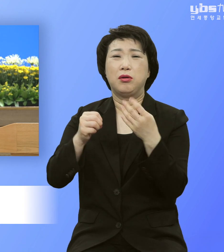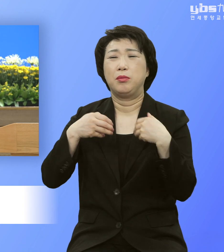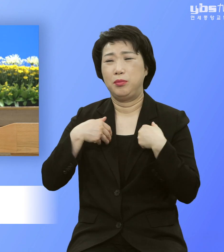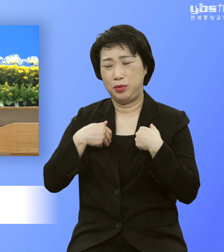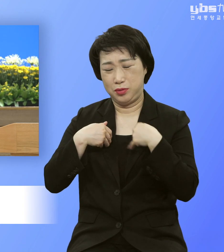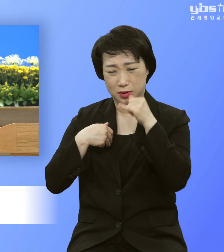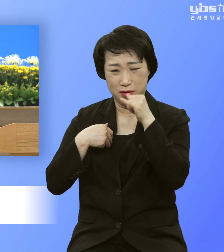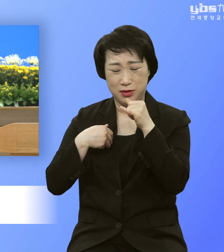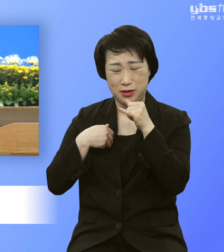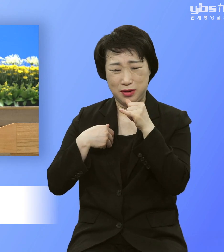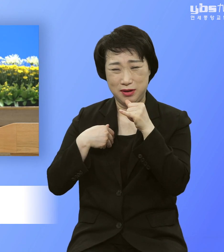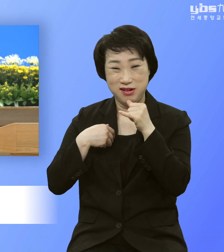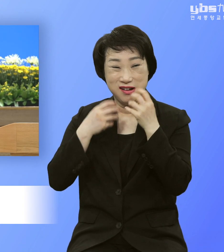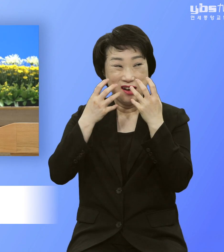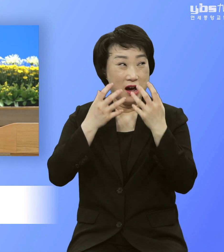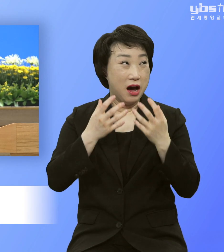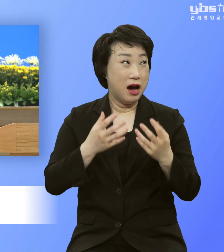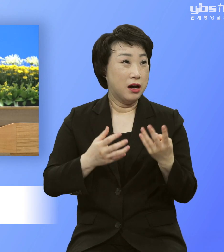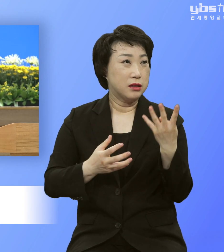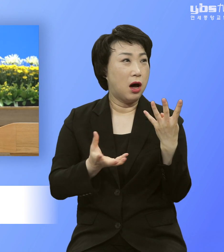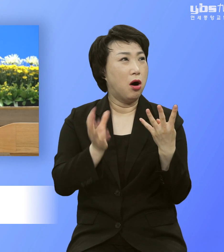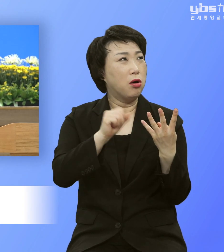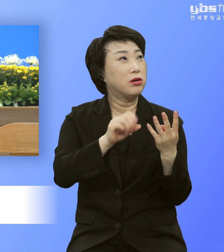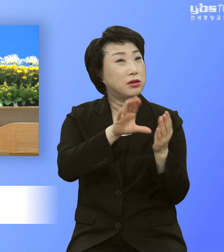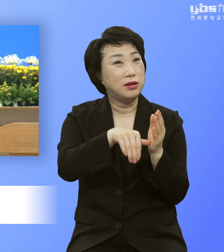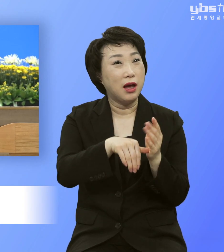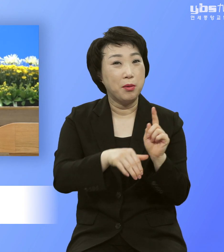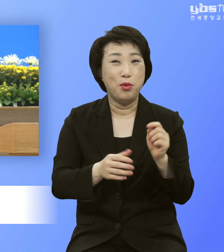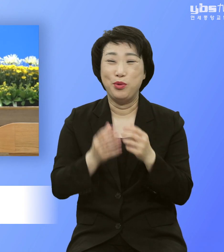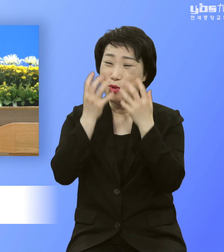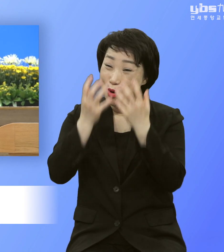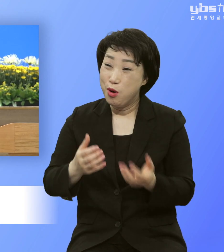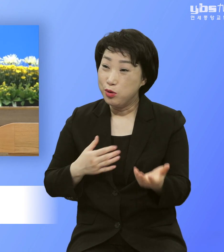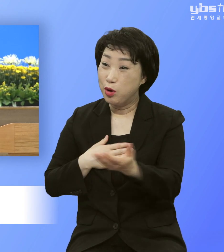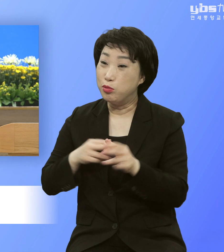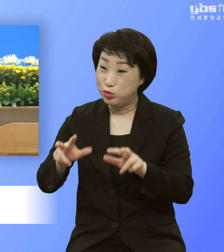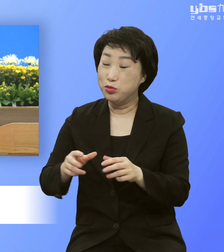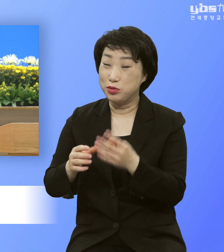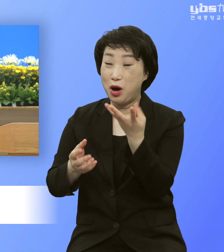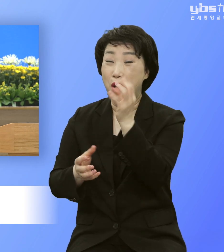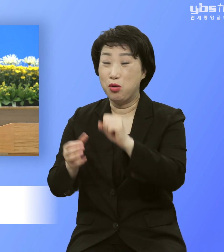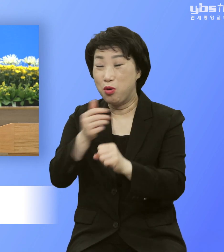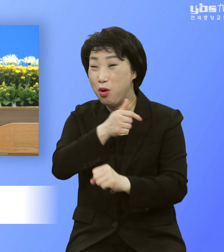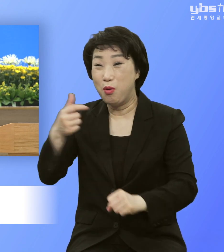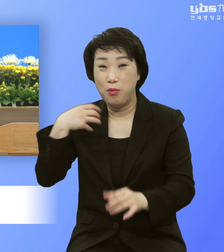돈이, 예, 그때 4억이면 엄청난 돈이야. 지금도 그렇지만.